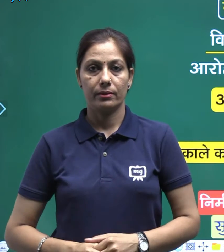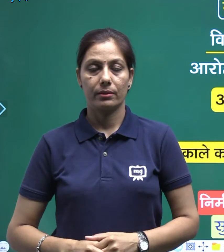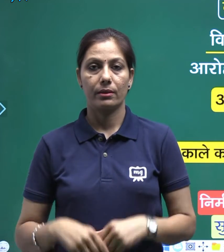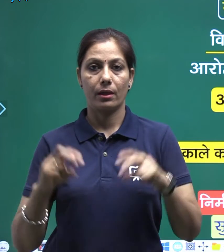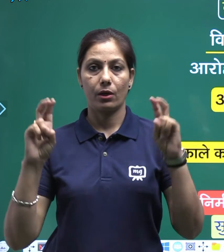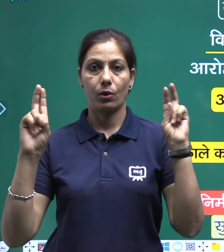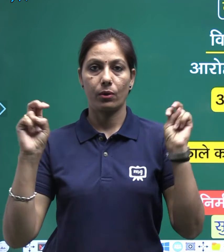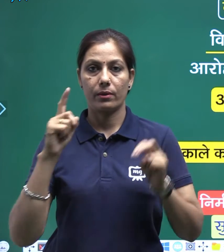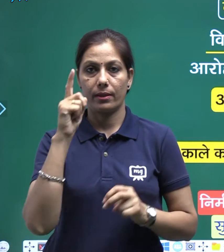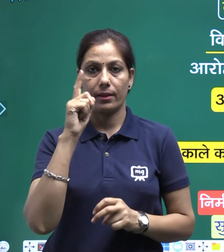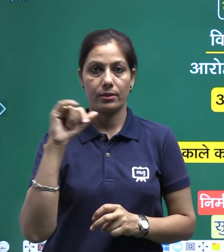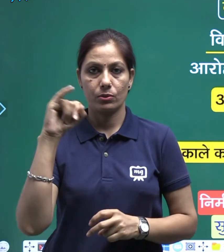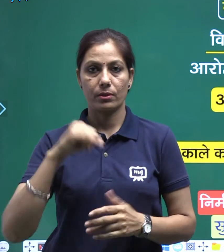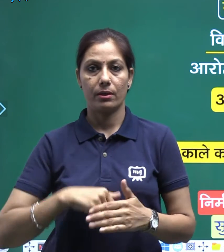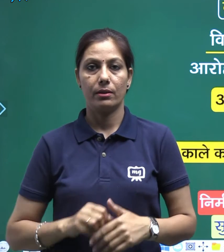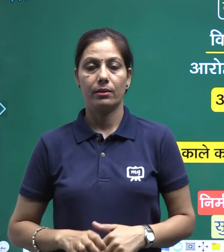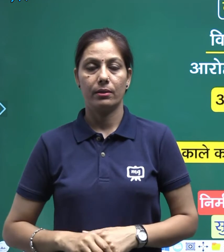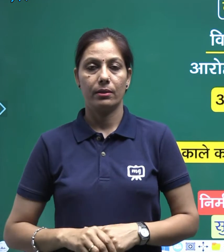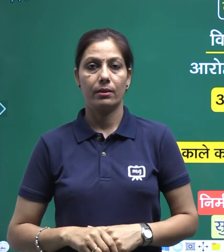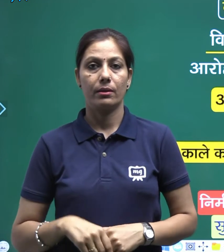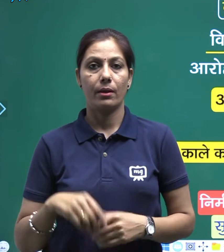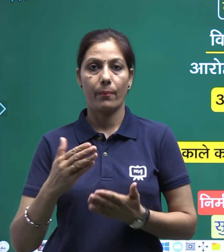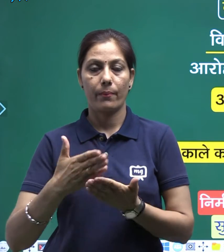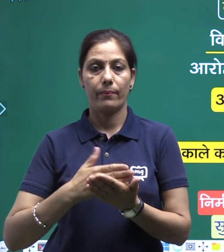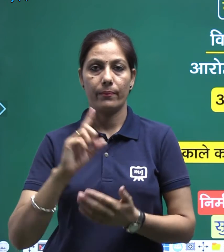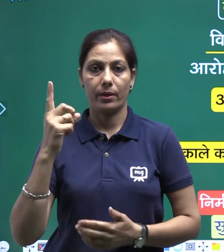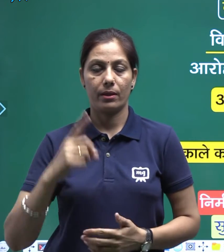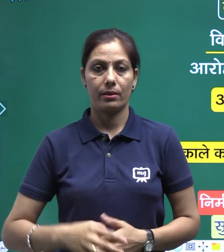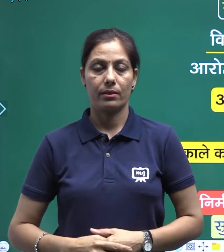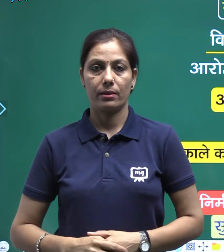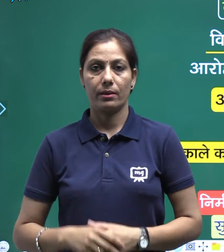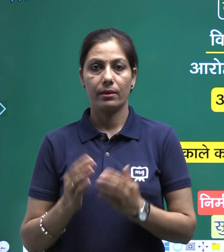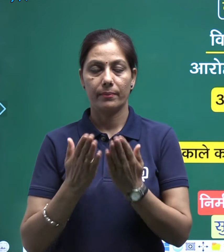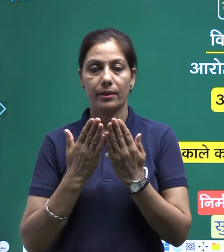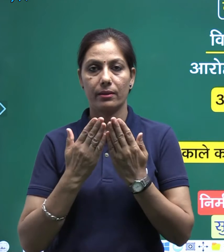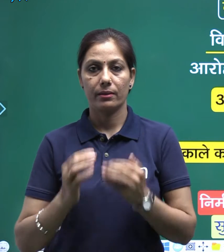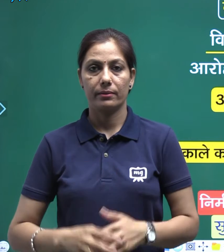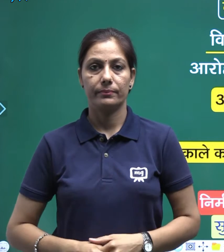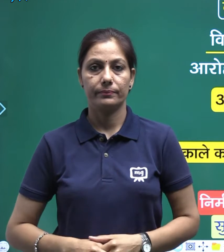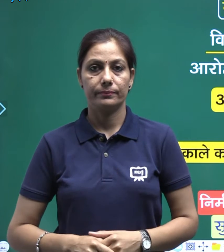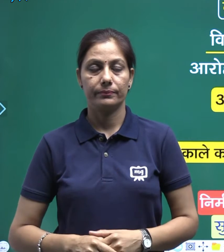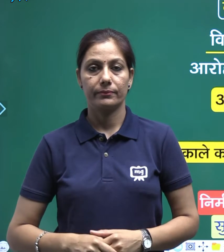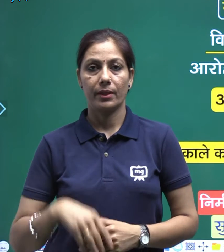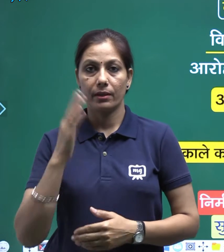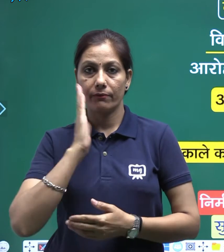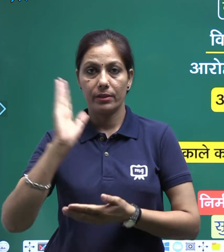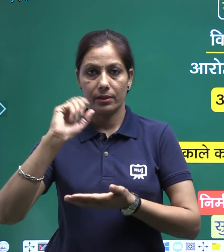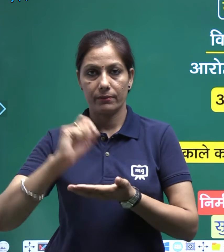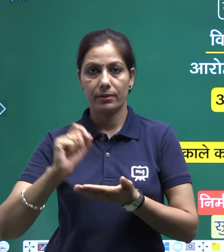अध्याय 16 का भाग 1 पढ़ेंगे। कवि है